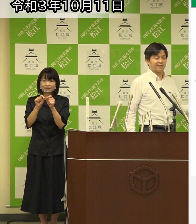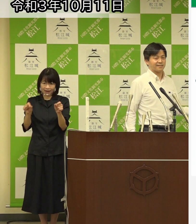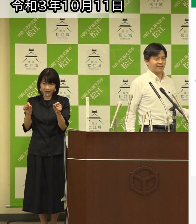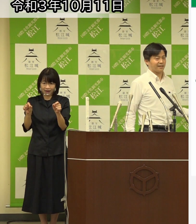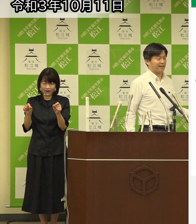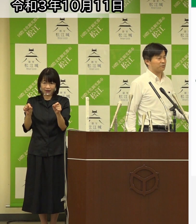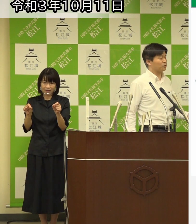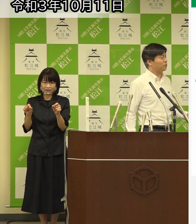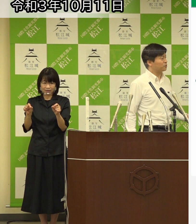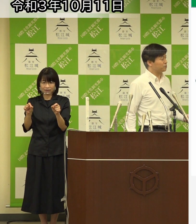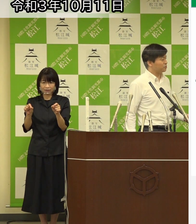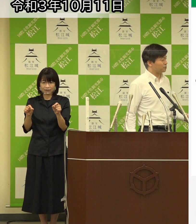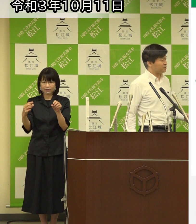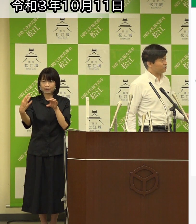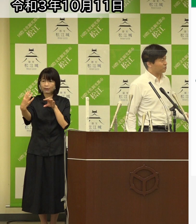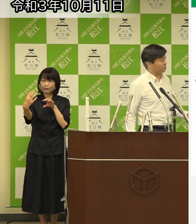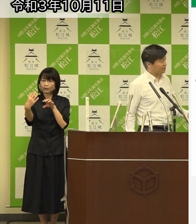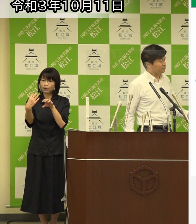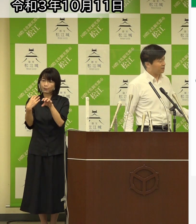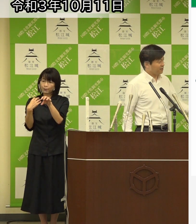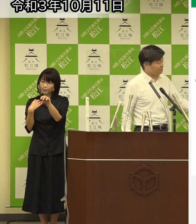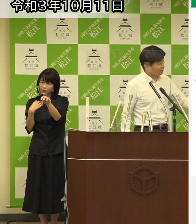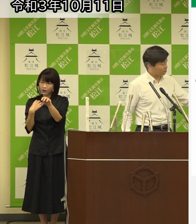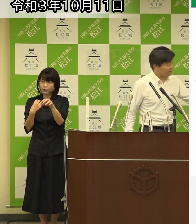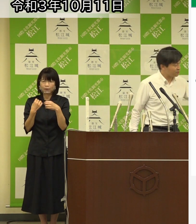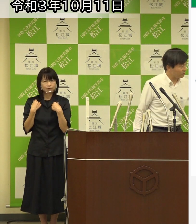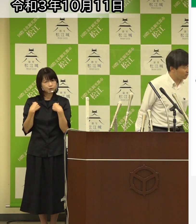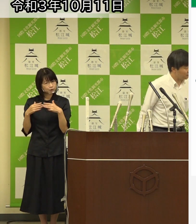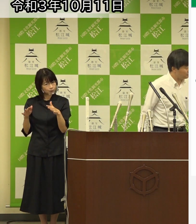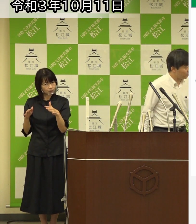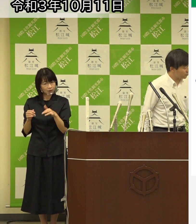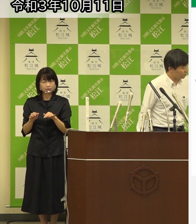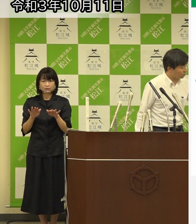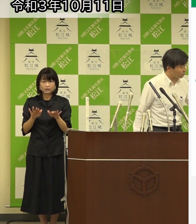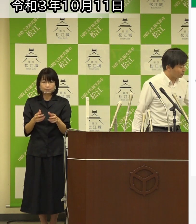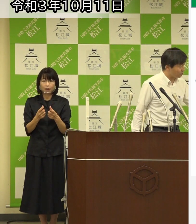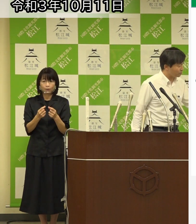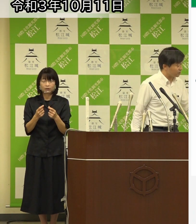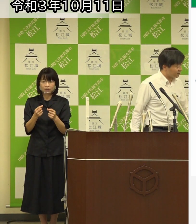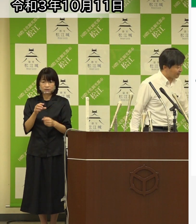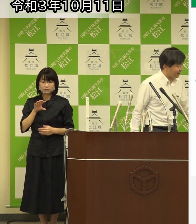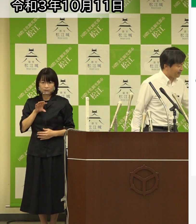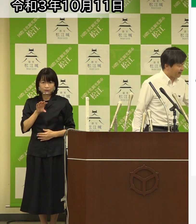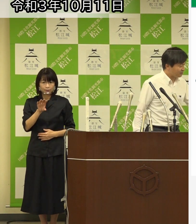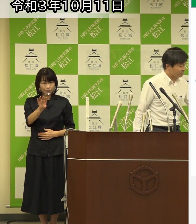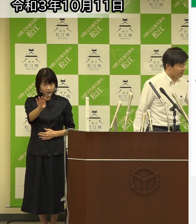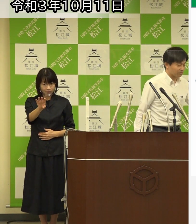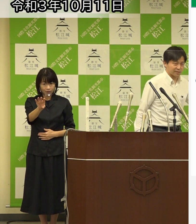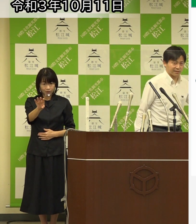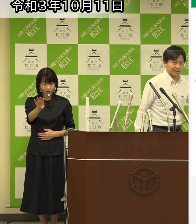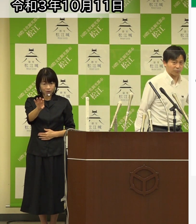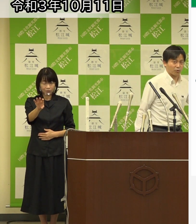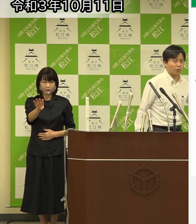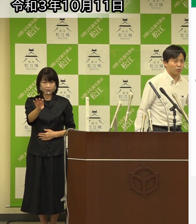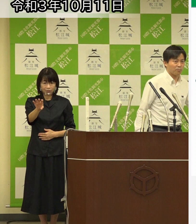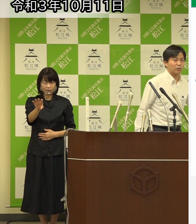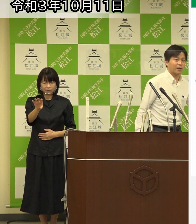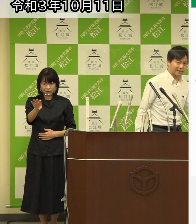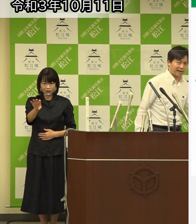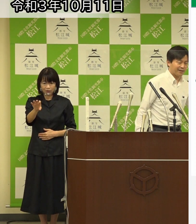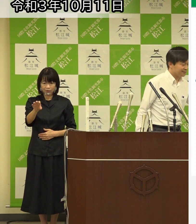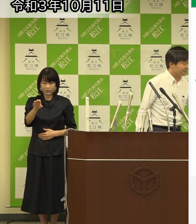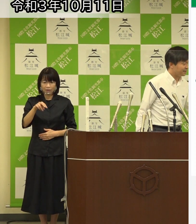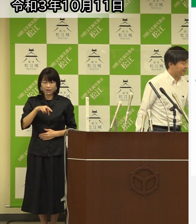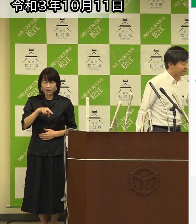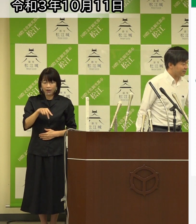2車線でですね、双方通行にすることなく、今と同じように一方通行の道路にして、ある程度ですね、その歩道、まあ、